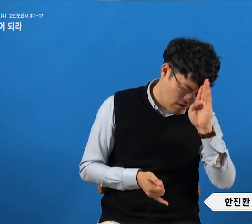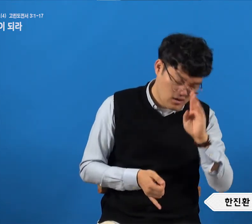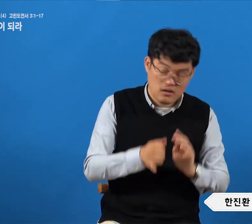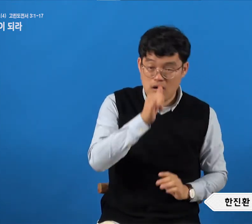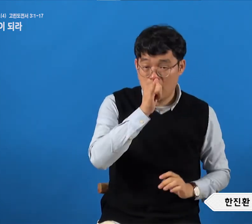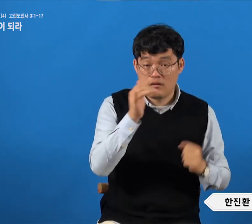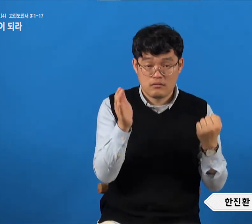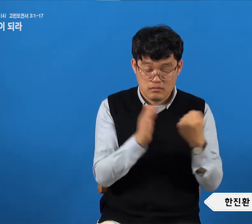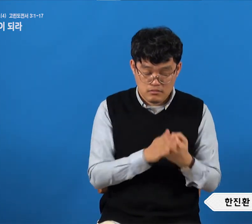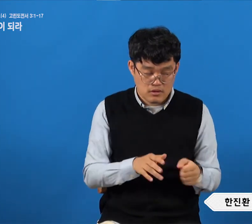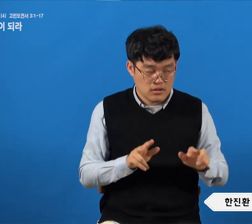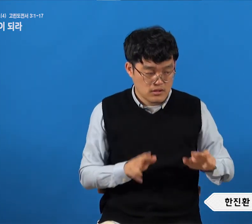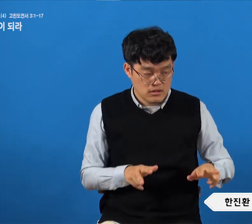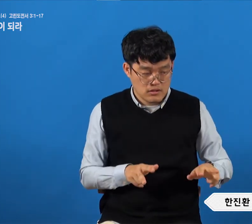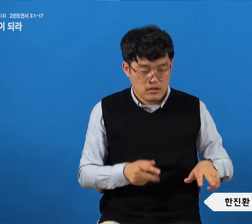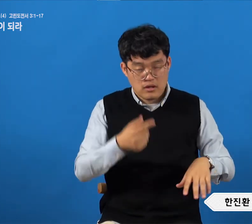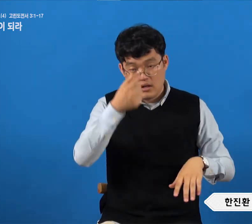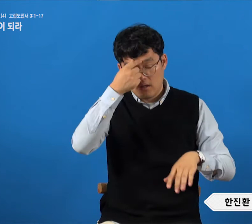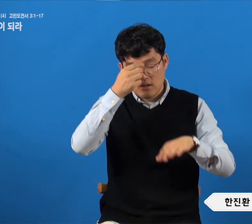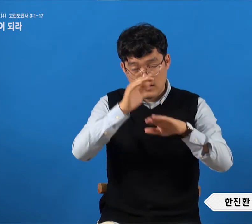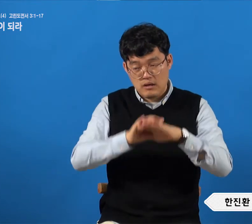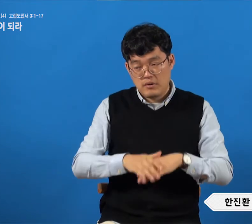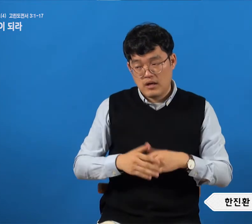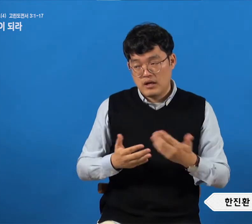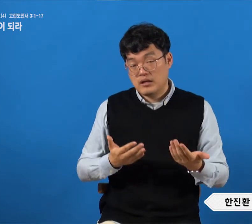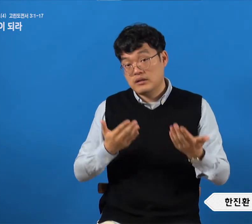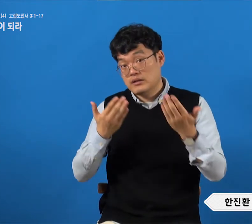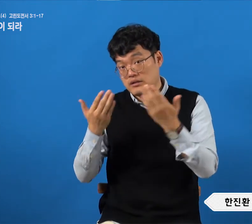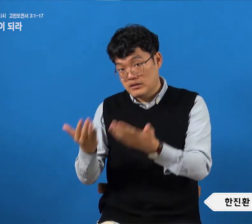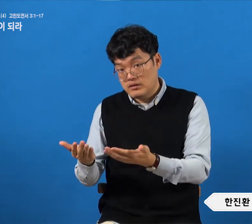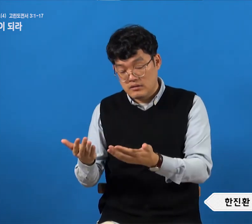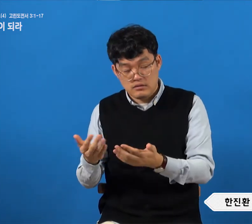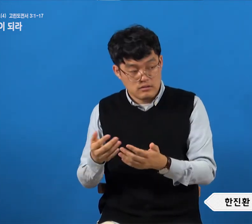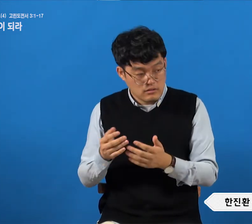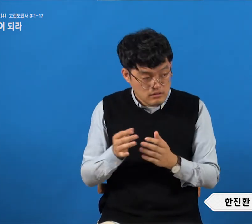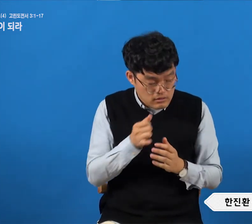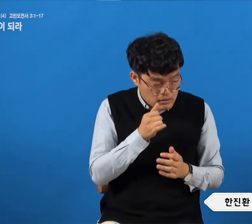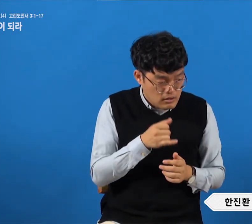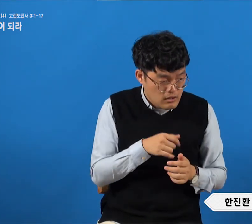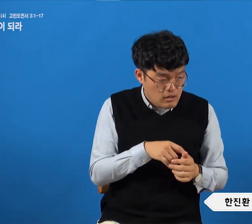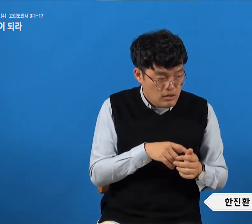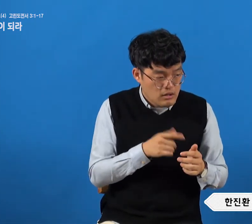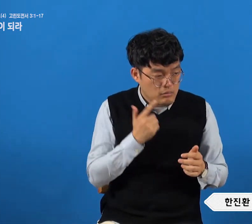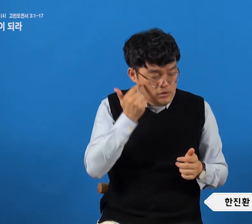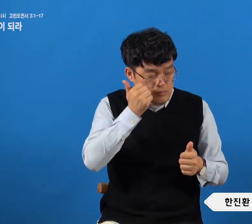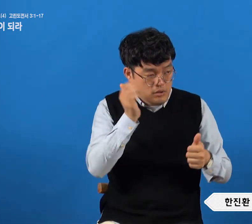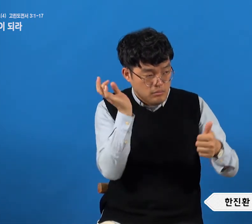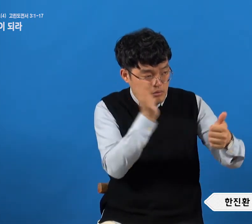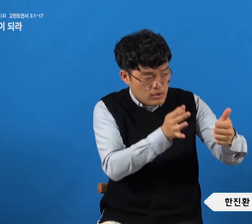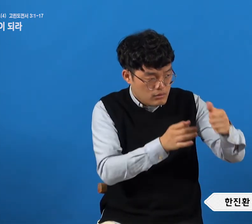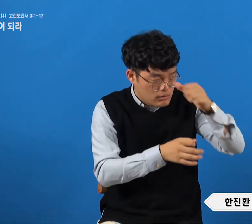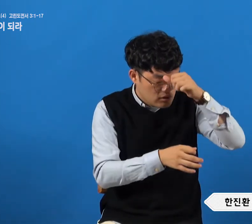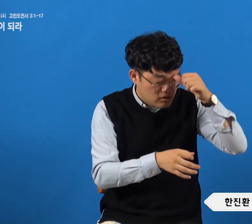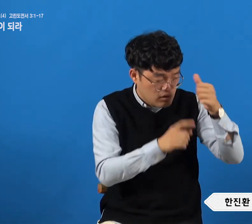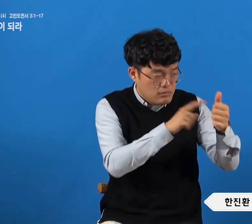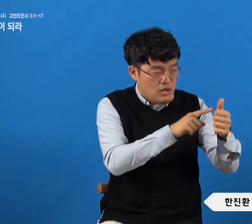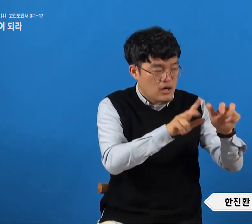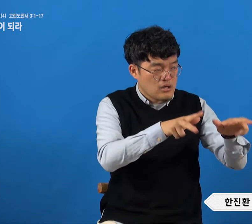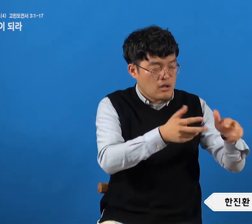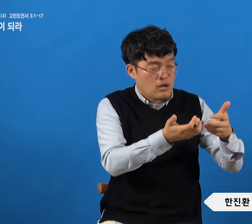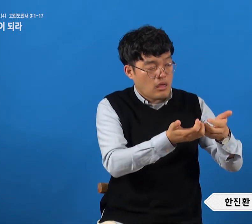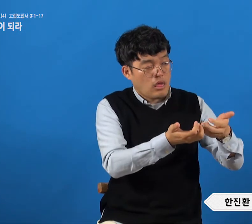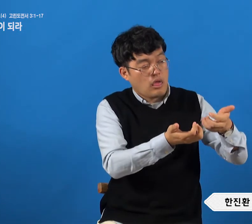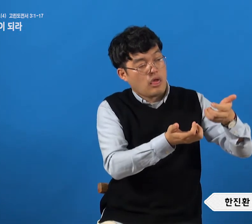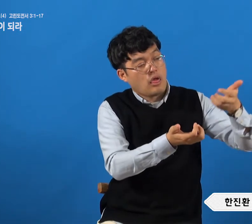되었습니다. 그래서 이제 예배를 드리러 갔는데 보니까 목사님 눈에도 장로님이 얼마